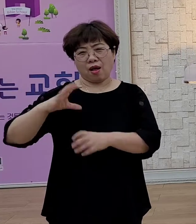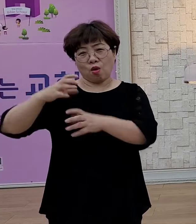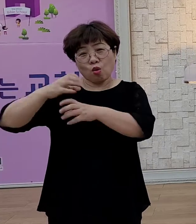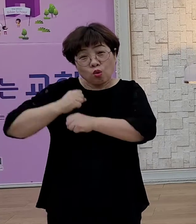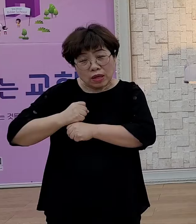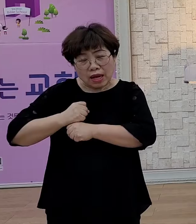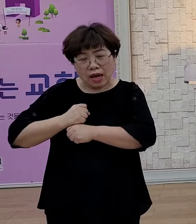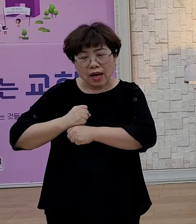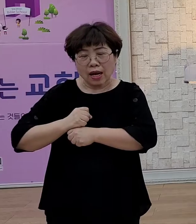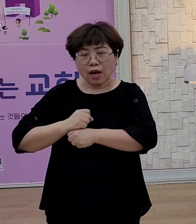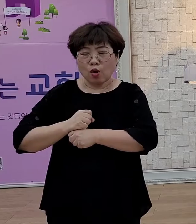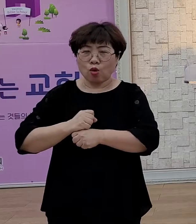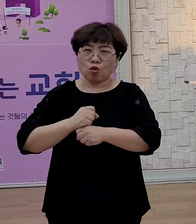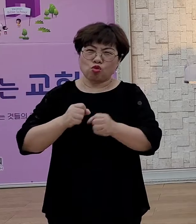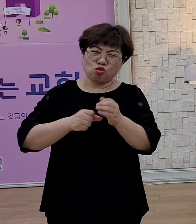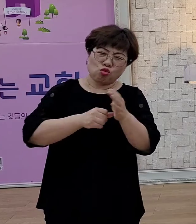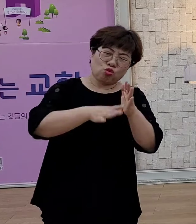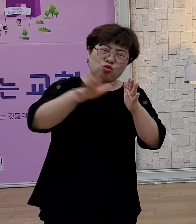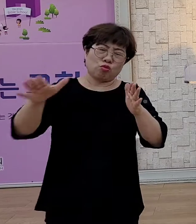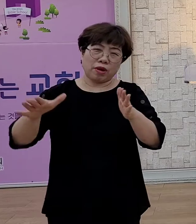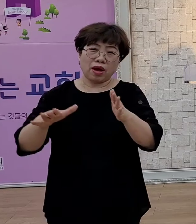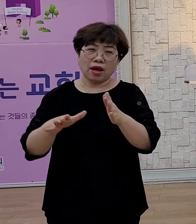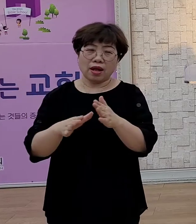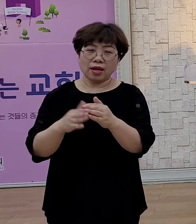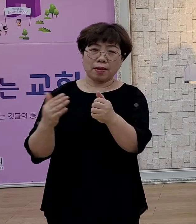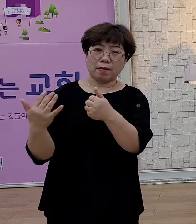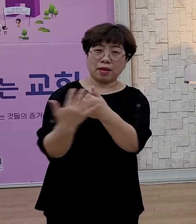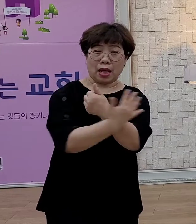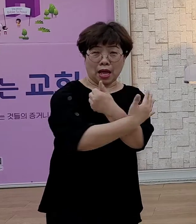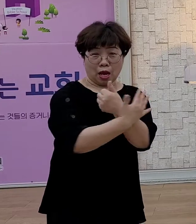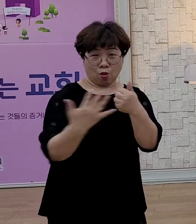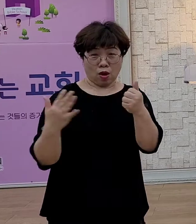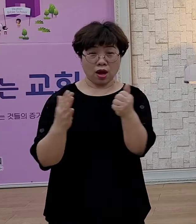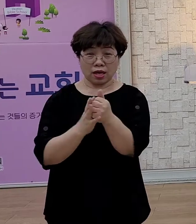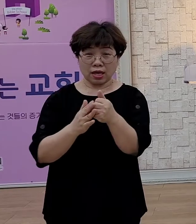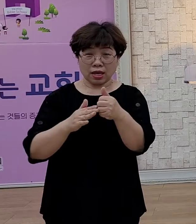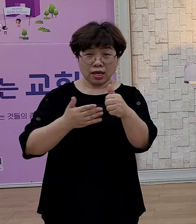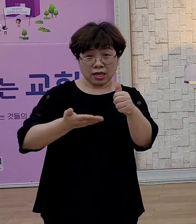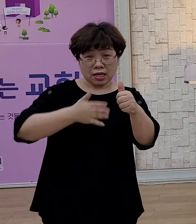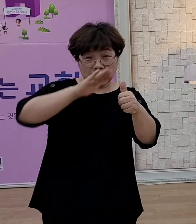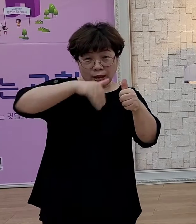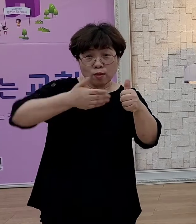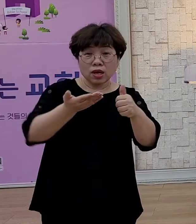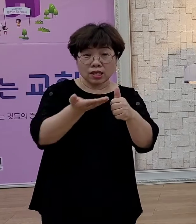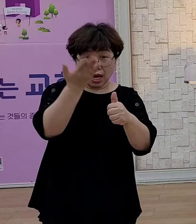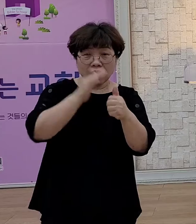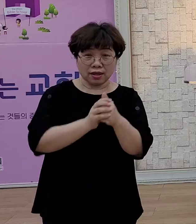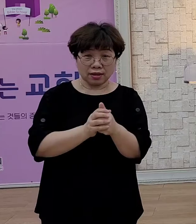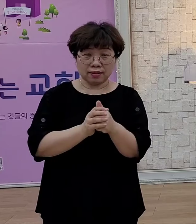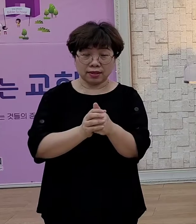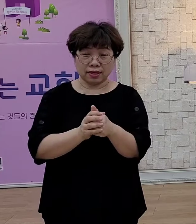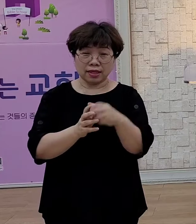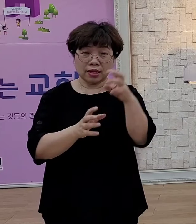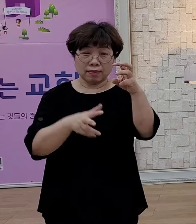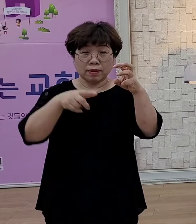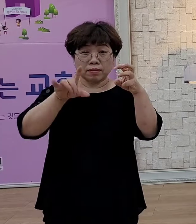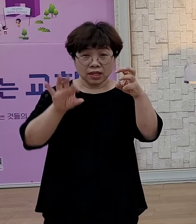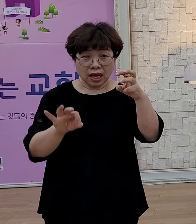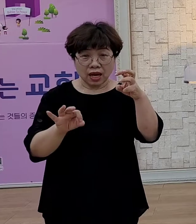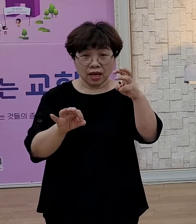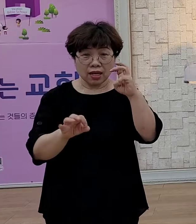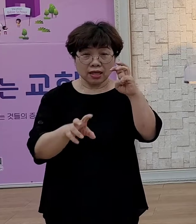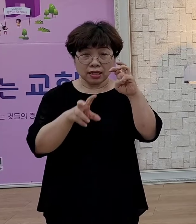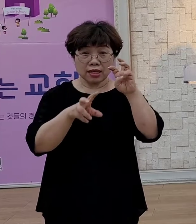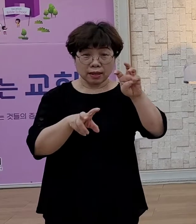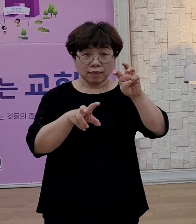가장 유명한 사람으로 그렇게 인기가 올라갑니다. 그래서 다윗이 사울 왕의